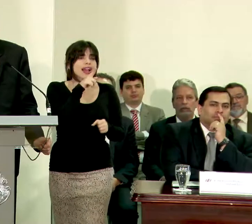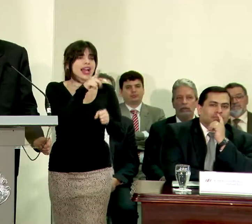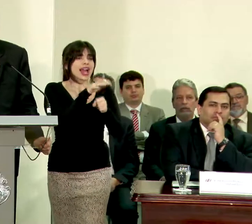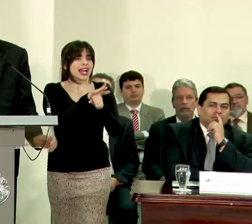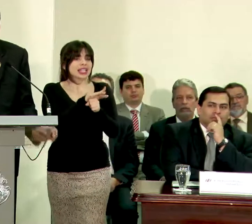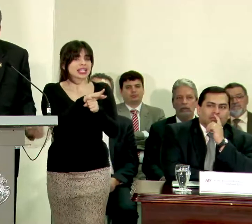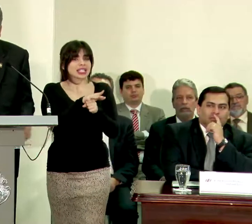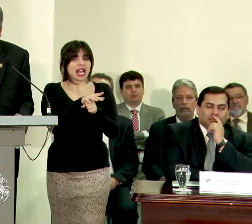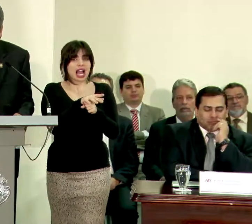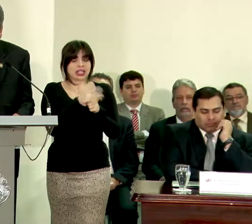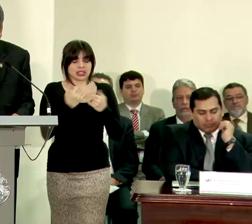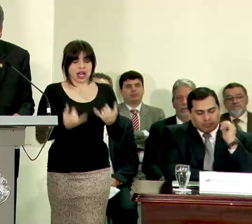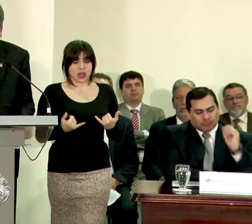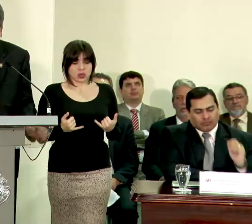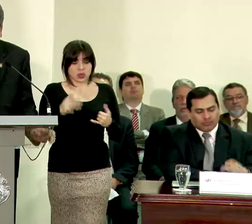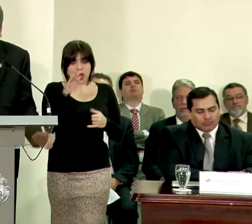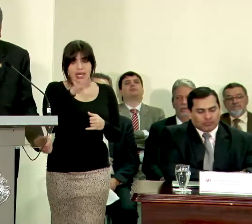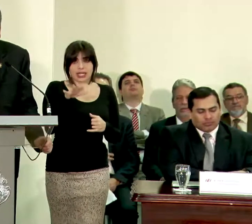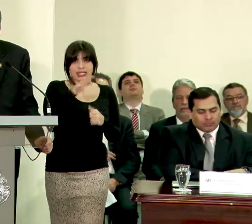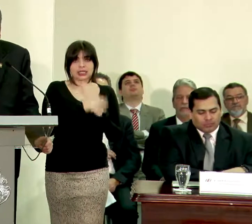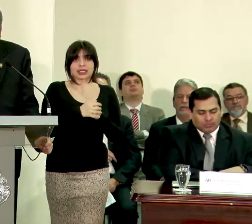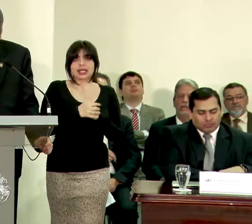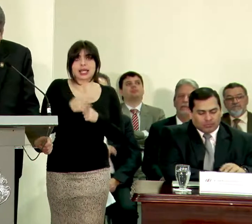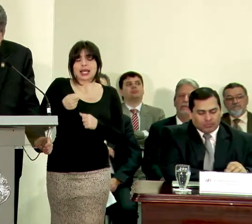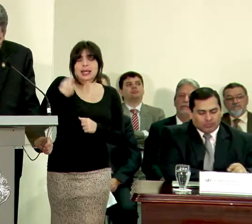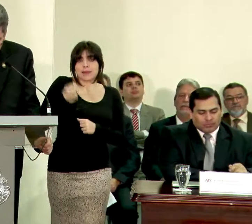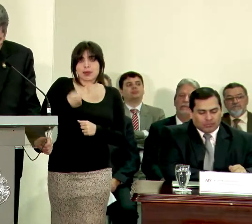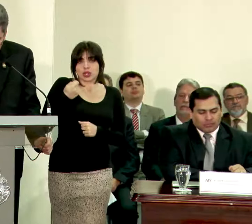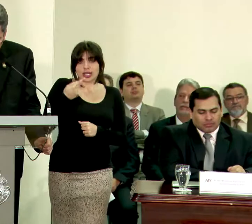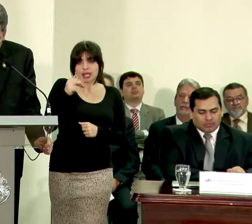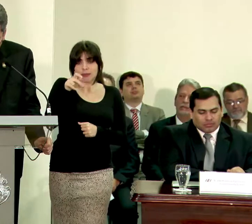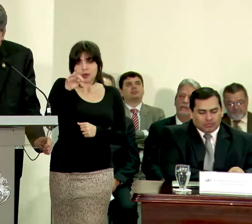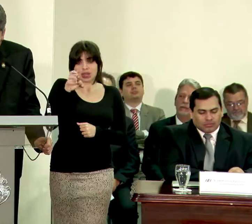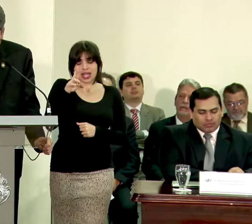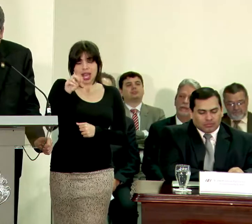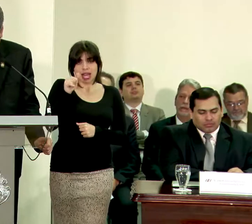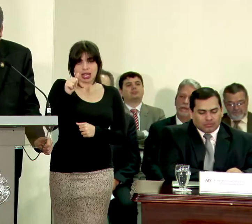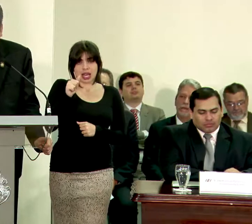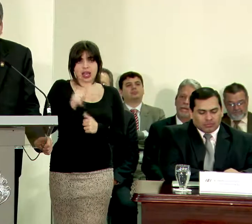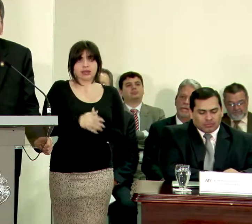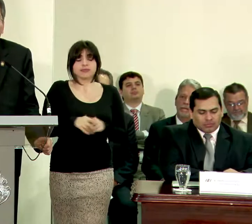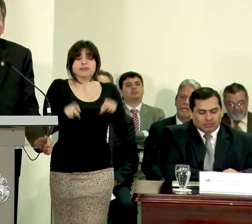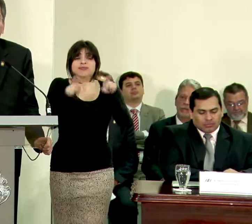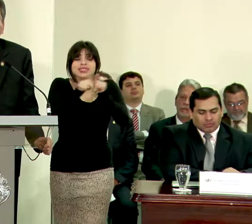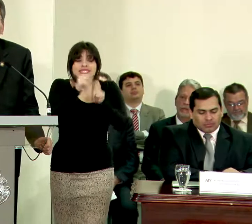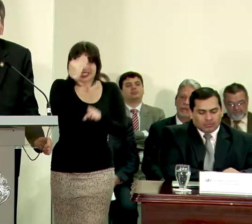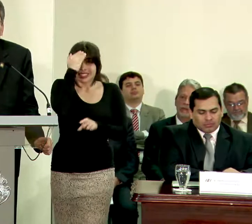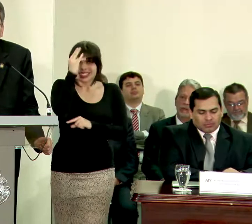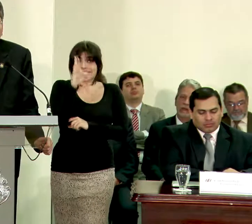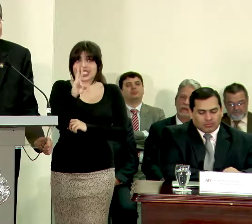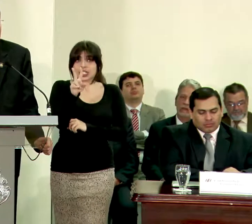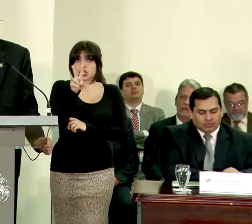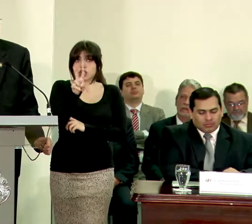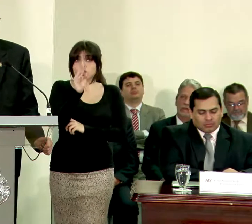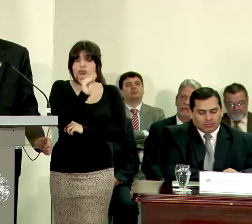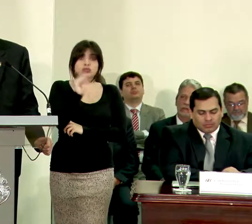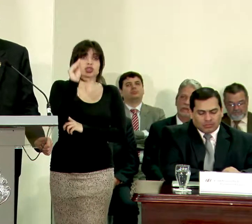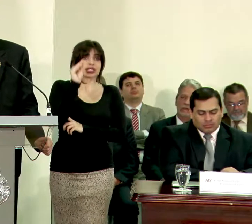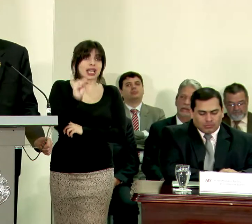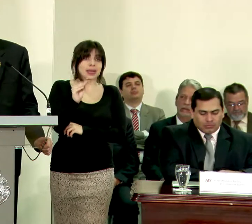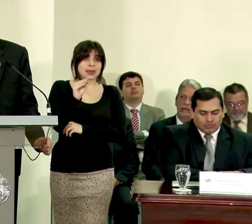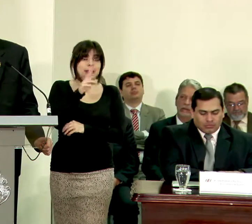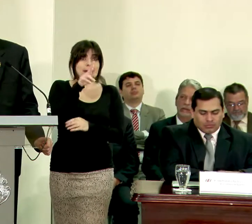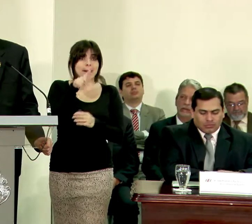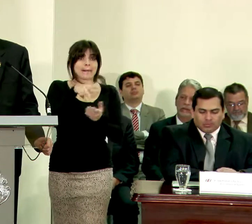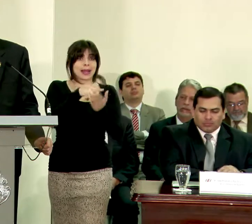garantías hoy en día hipotecarias. Sabemos también que el 72% del